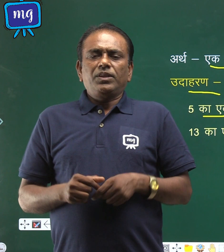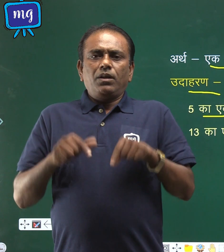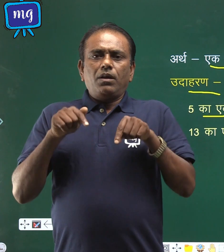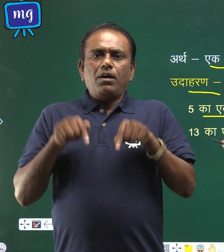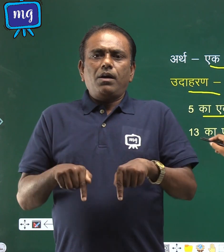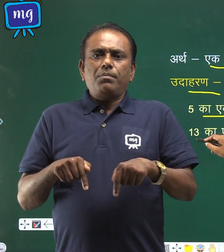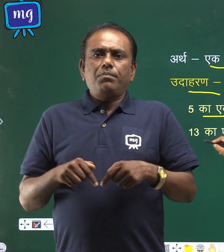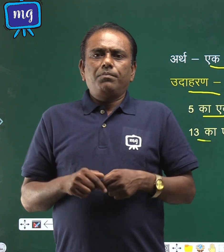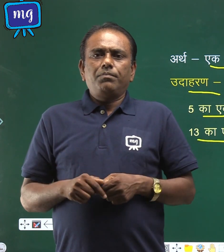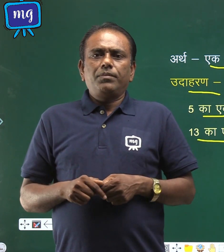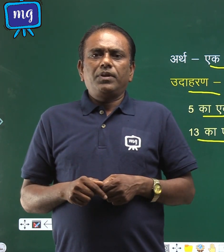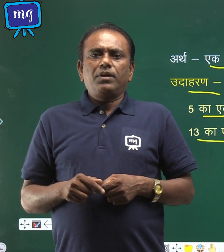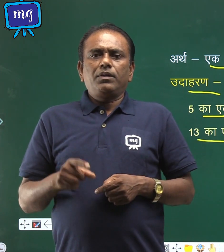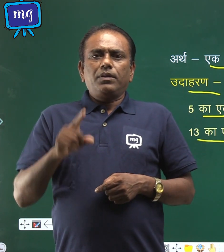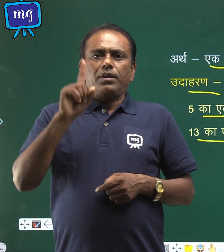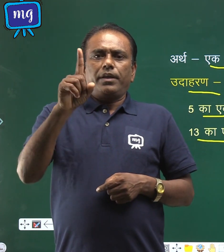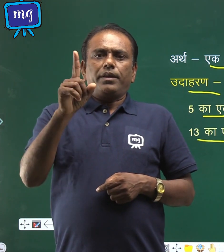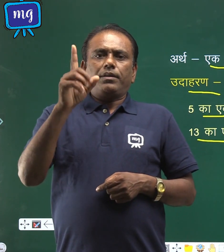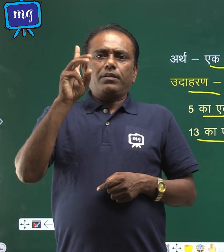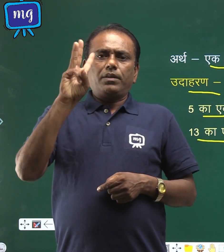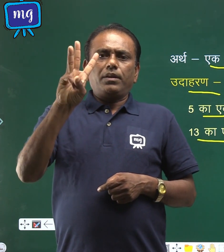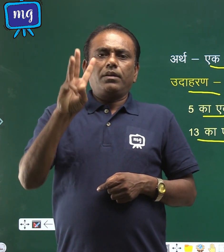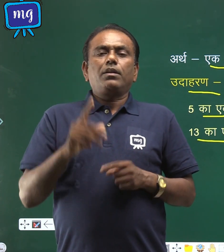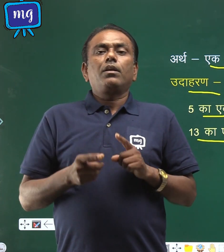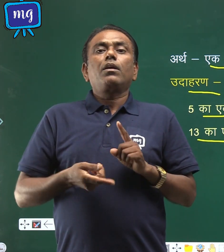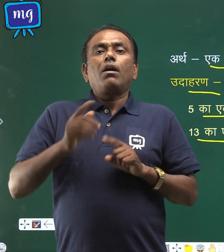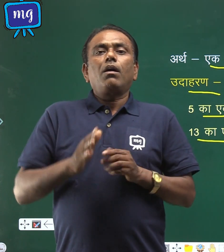अब 13 का एकाधिक